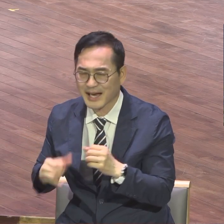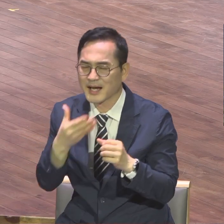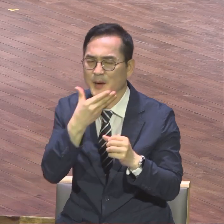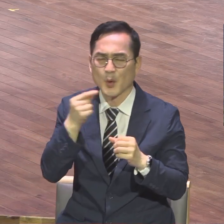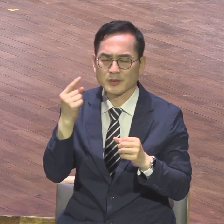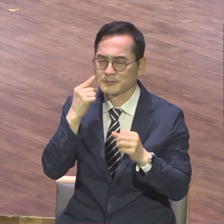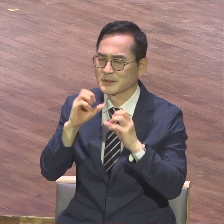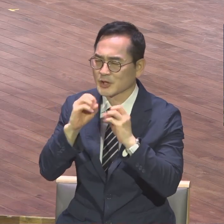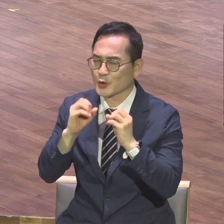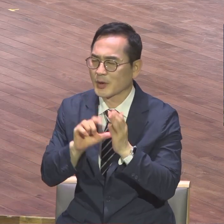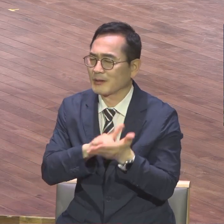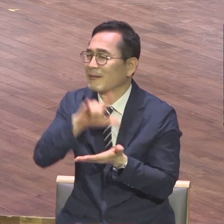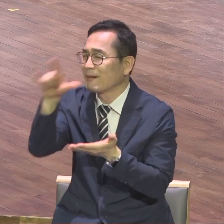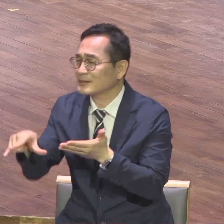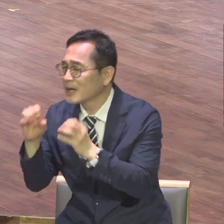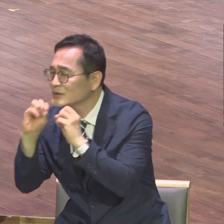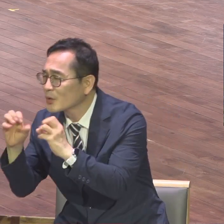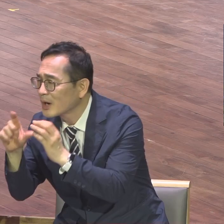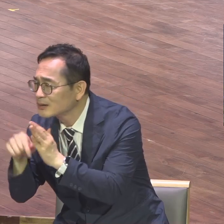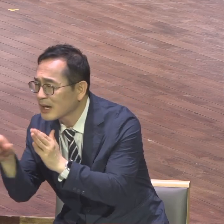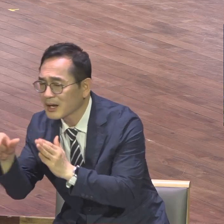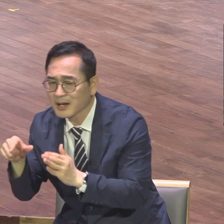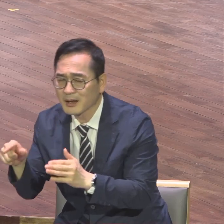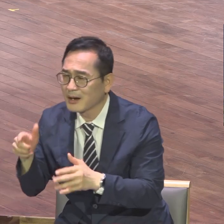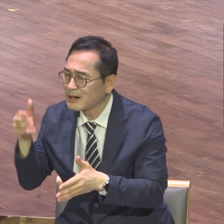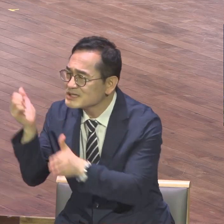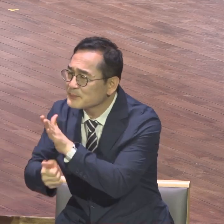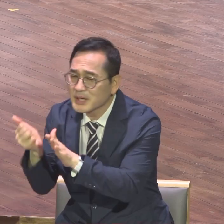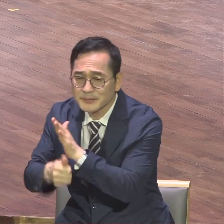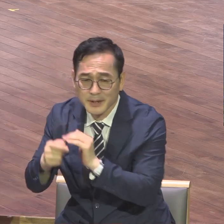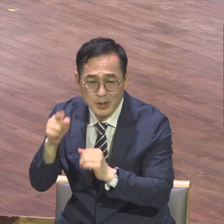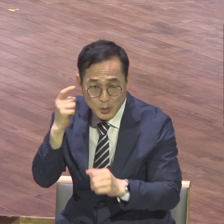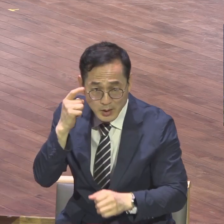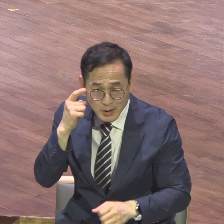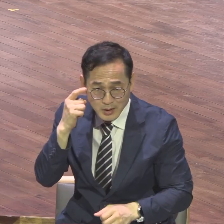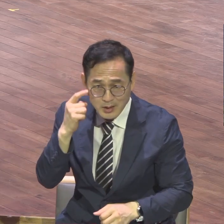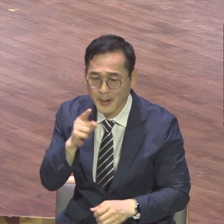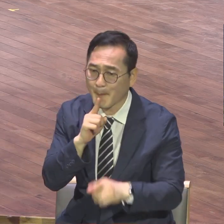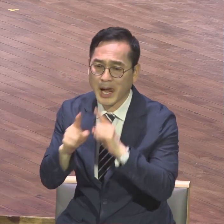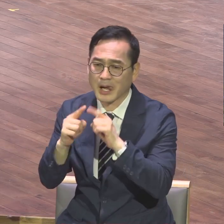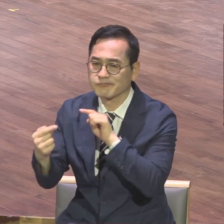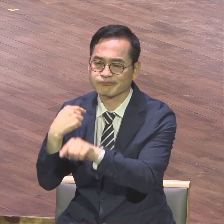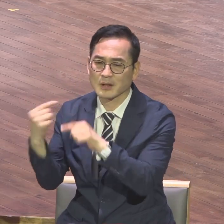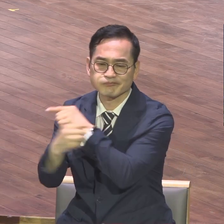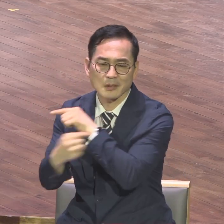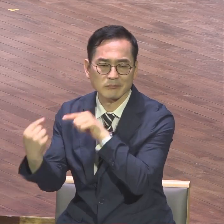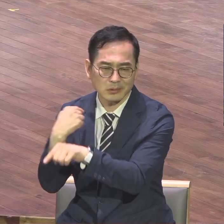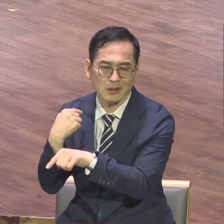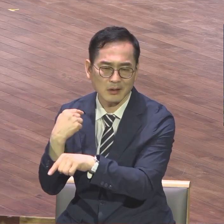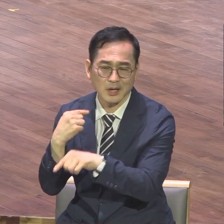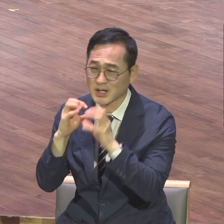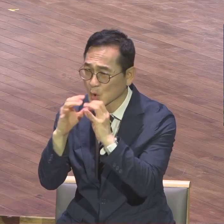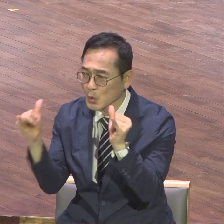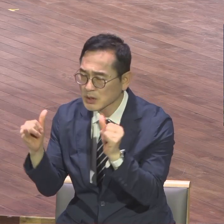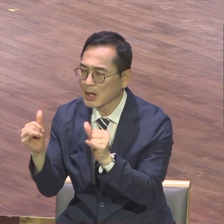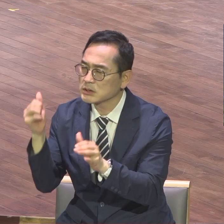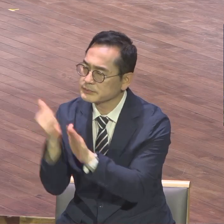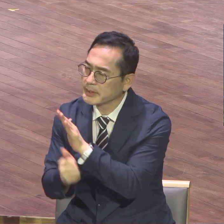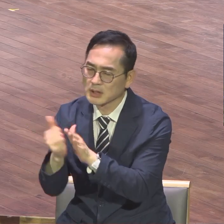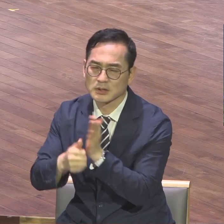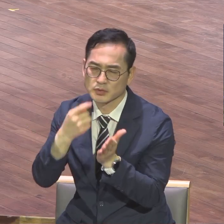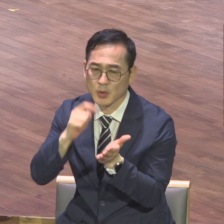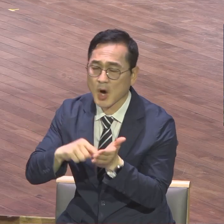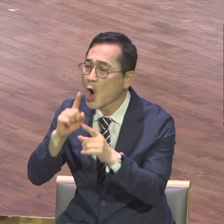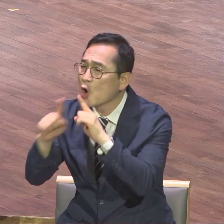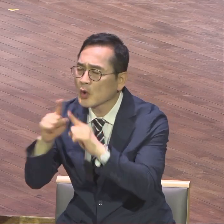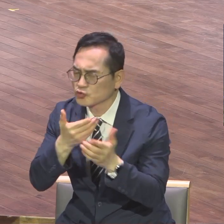말을 잘 못한다. 이 말은 그 나라 문화를 확실하게 이해 못했다는 거예요. 언어와 문화는 같은 거예요. 언어와 문화 같다 말은